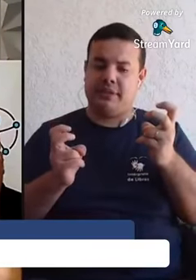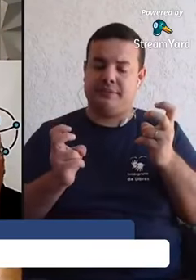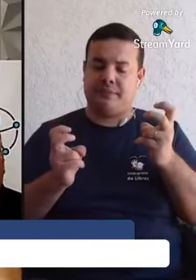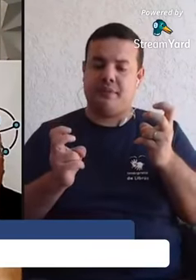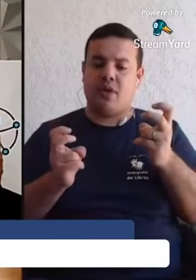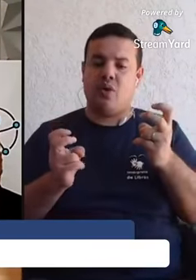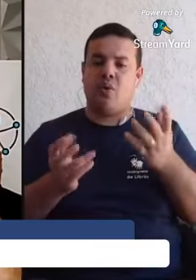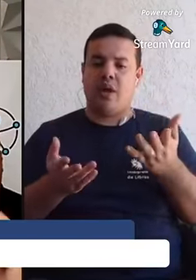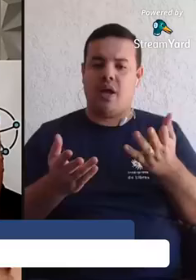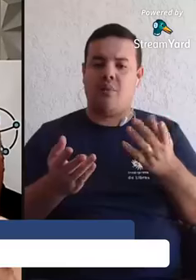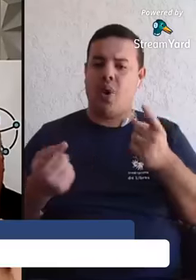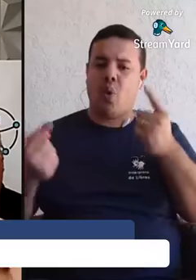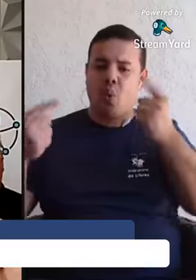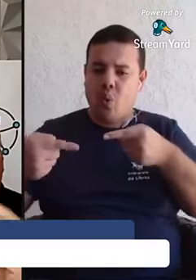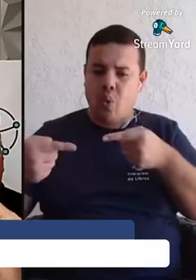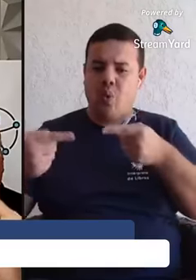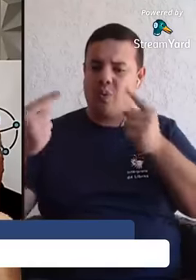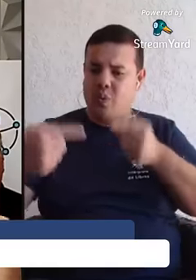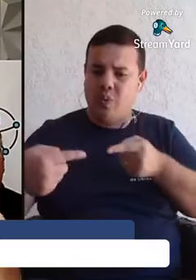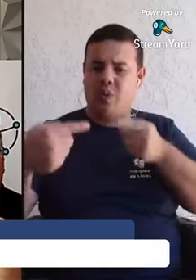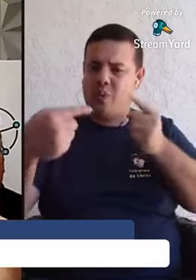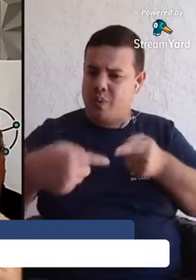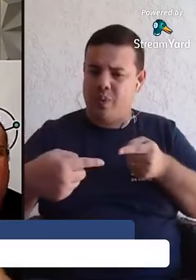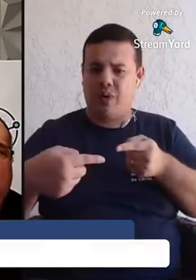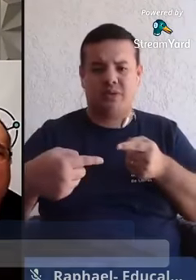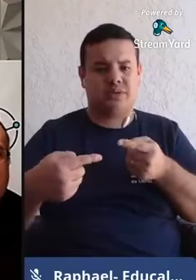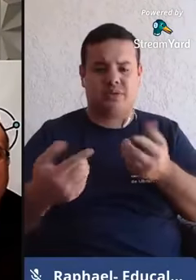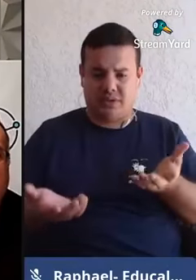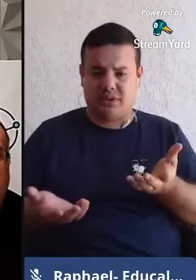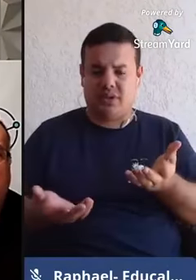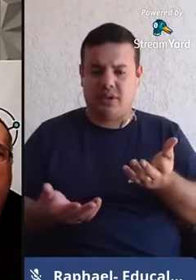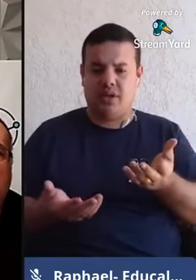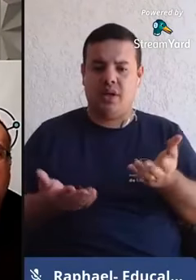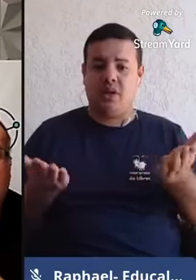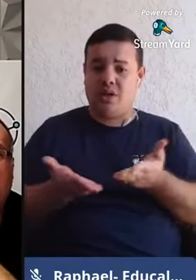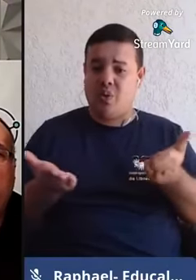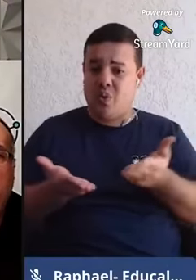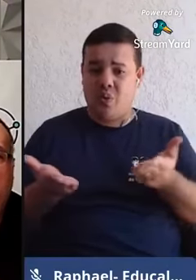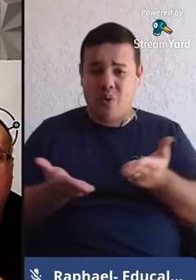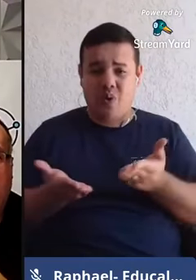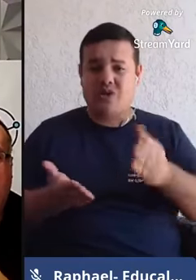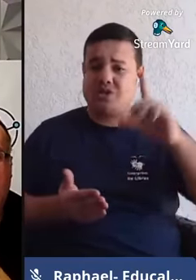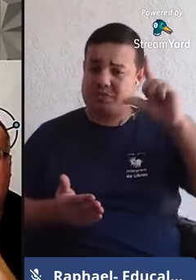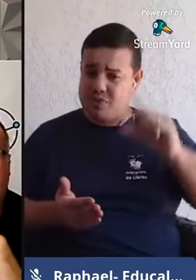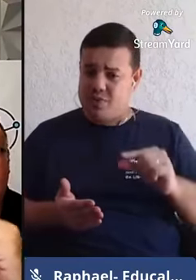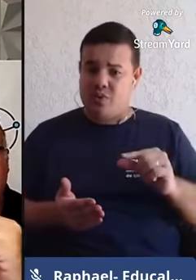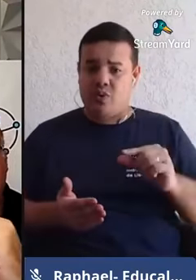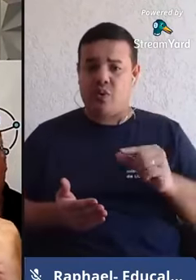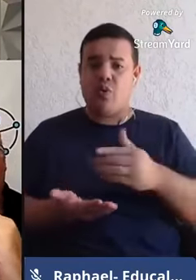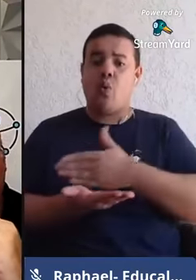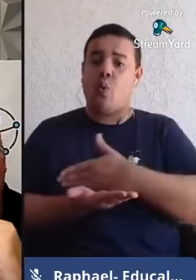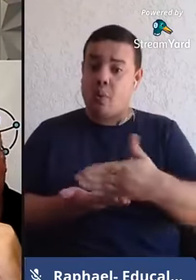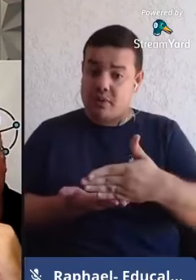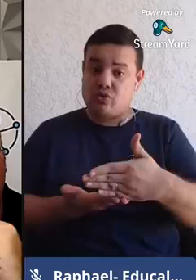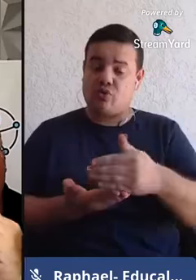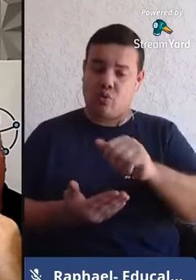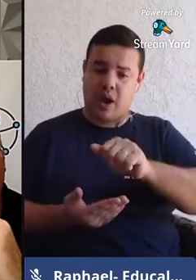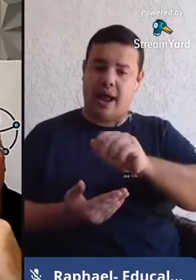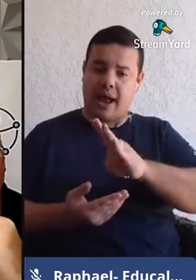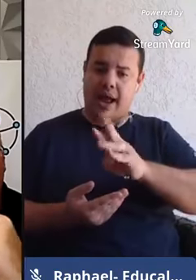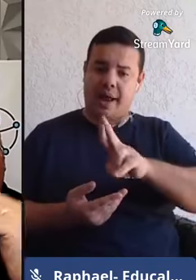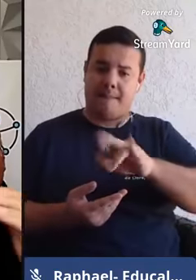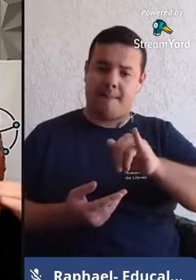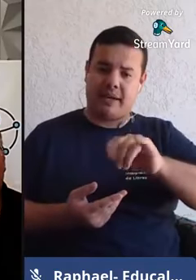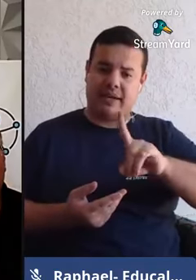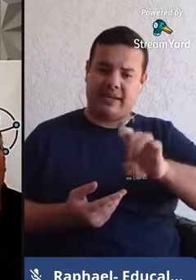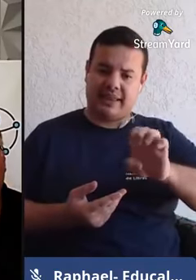uma concorrência muito grande. Então, você ainda enxerga, hoje muito menos, mas quando a gente começou com a Bridef lá atrás, a gente enxergava que, por